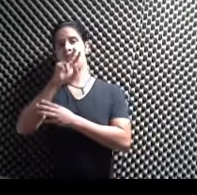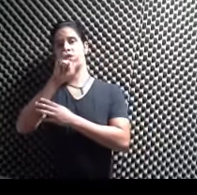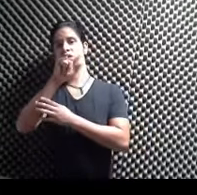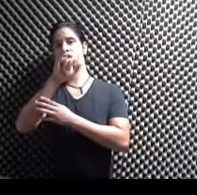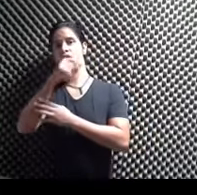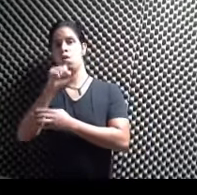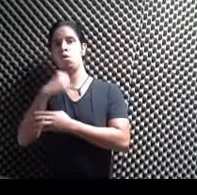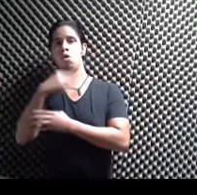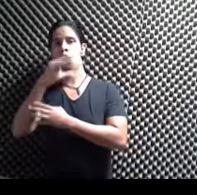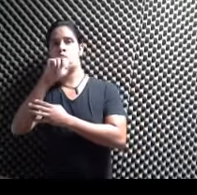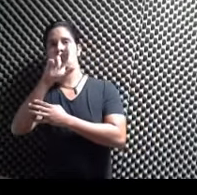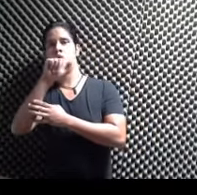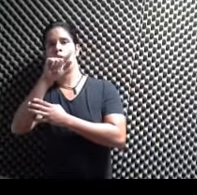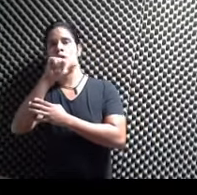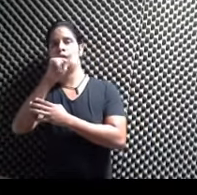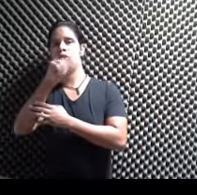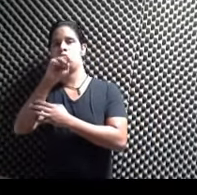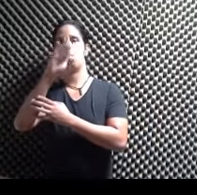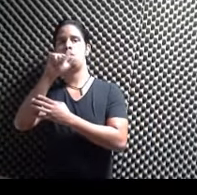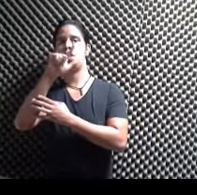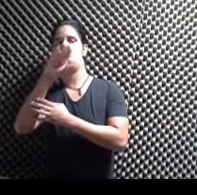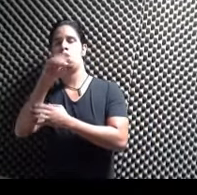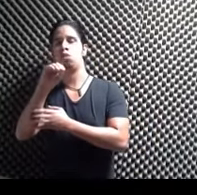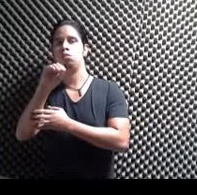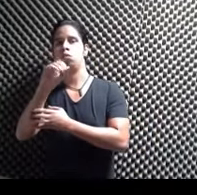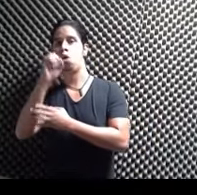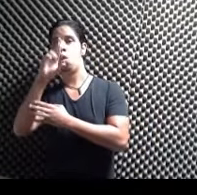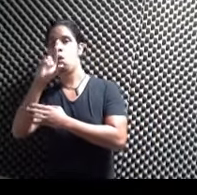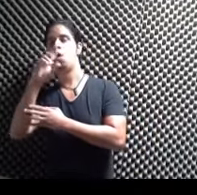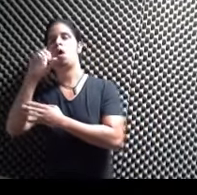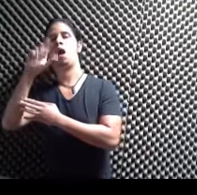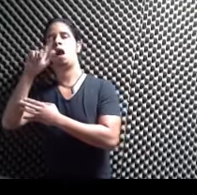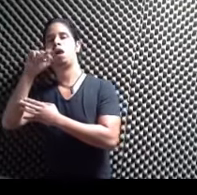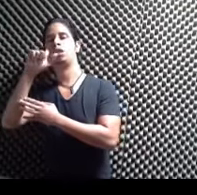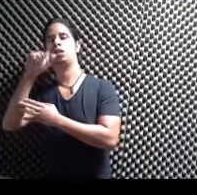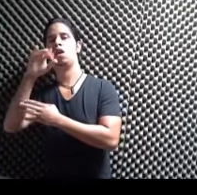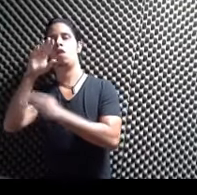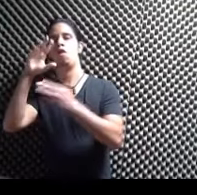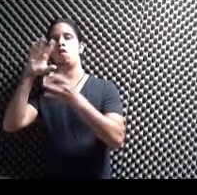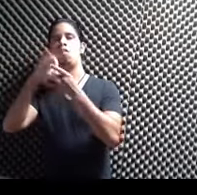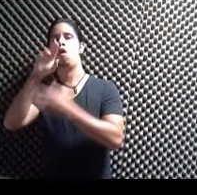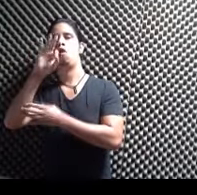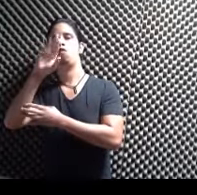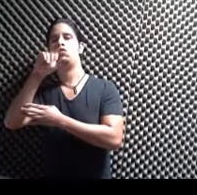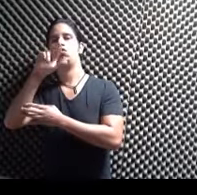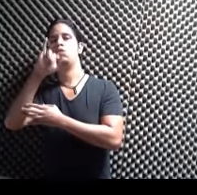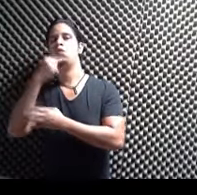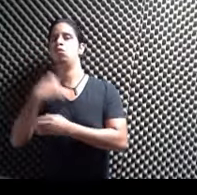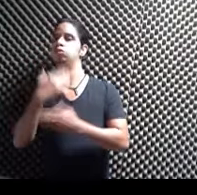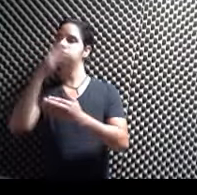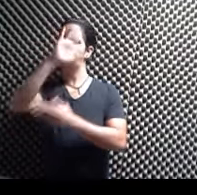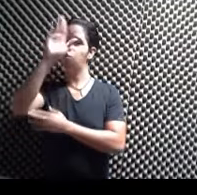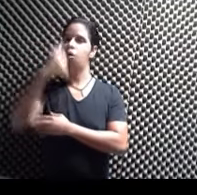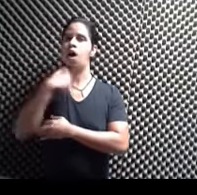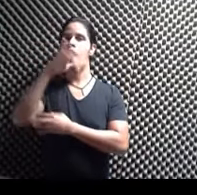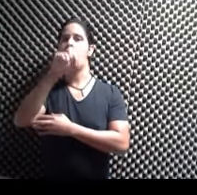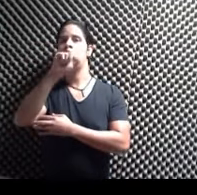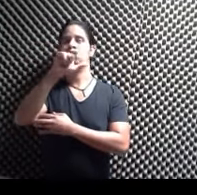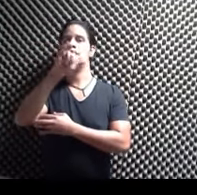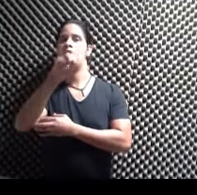Por cuarzoblanco.org y... Por artefusión.org. Muy bien. Mira, un saludo a Joselo. Aquí